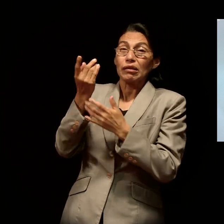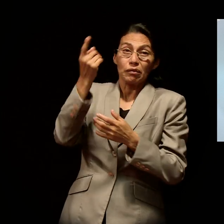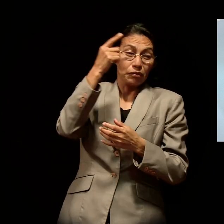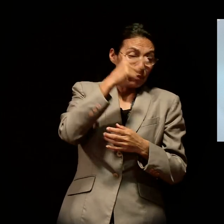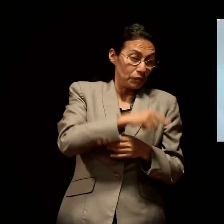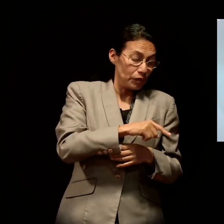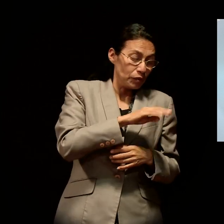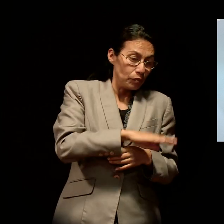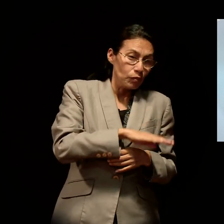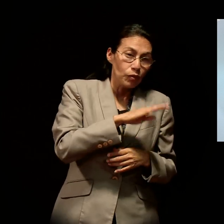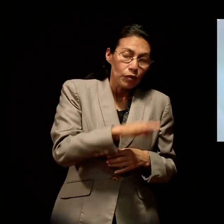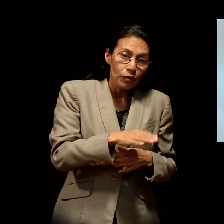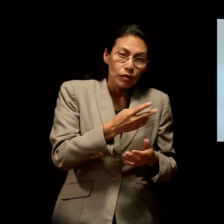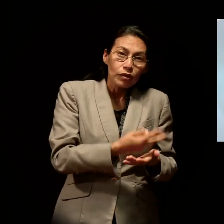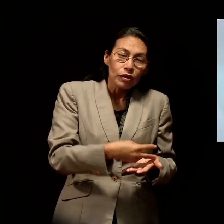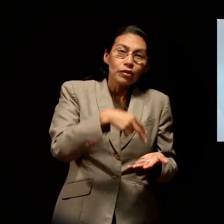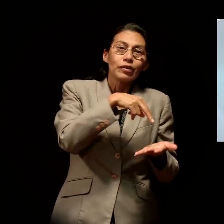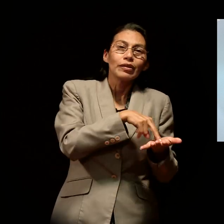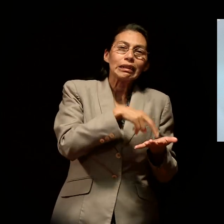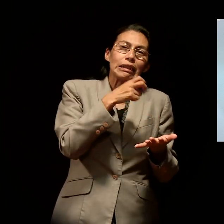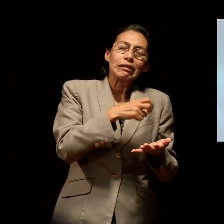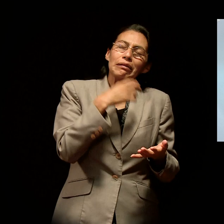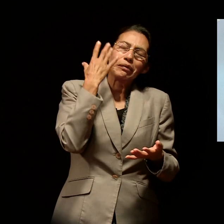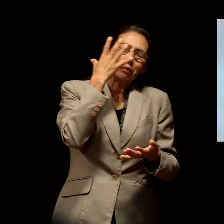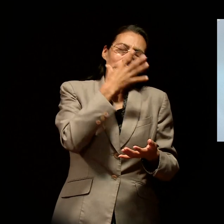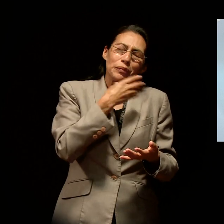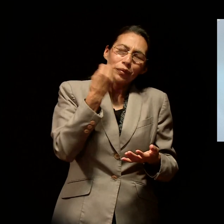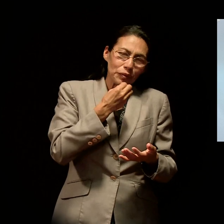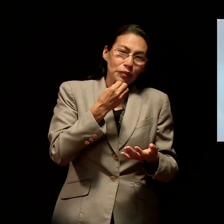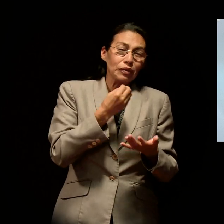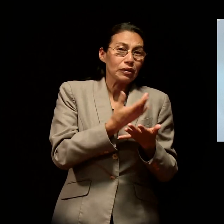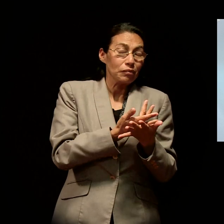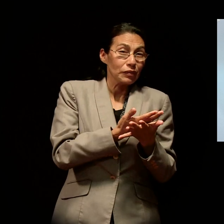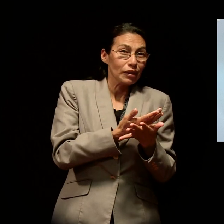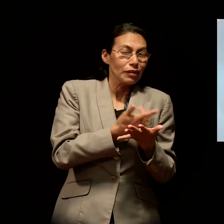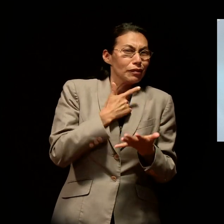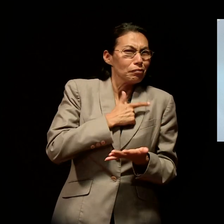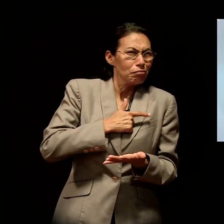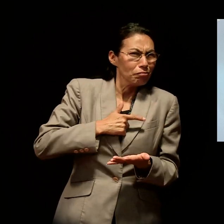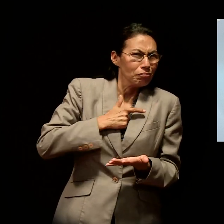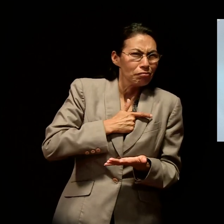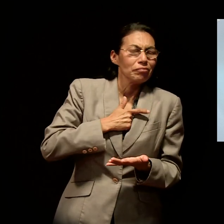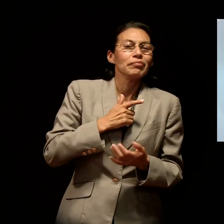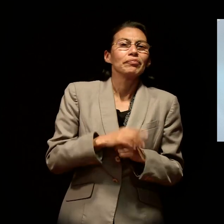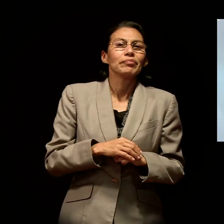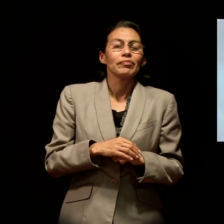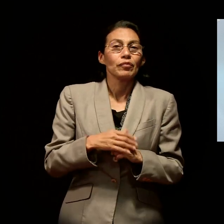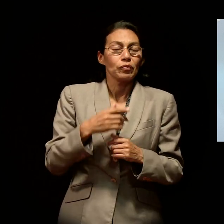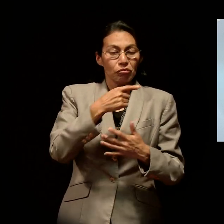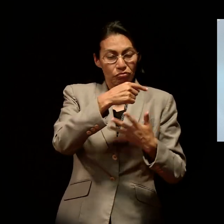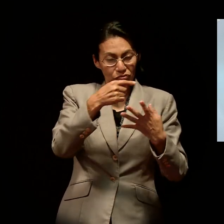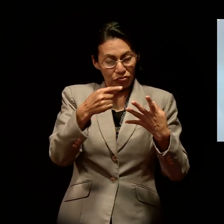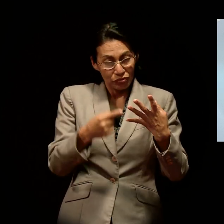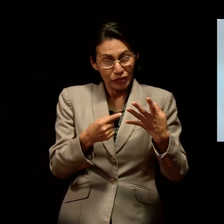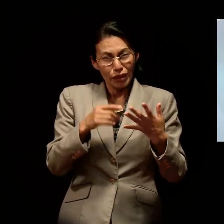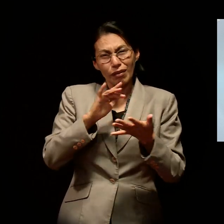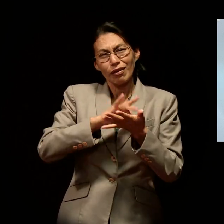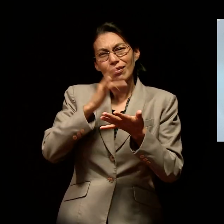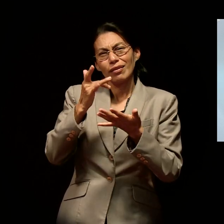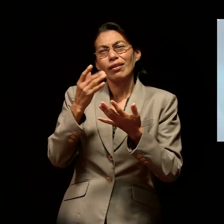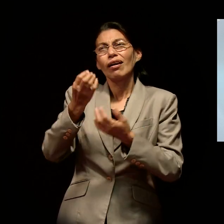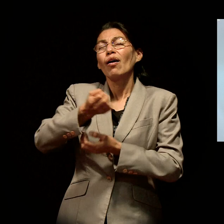la resurrección qué mejor Esperanza que la de Jesús todo eso a través de la